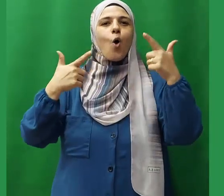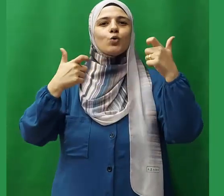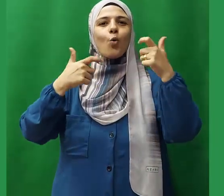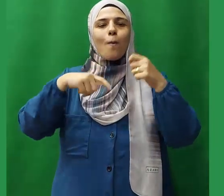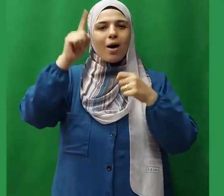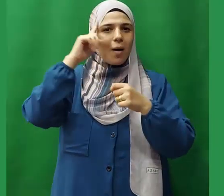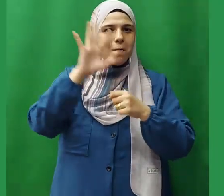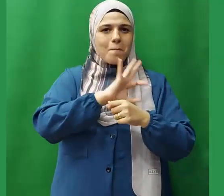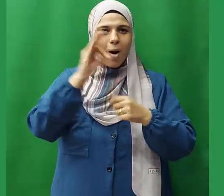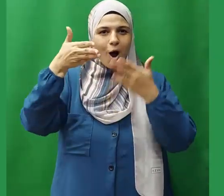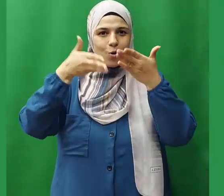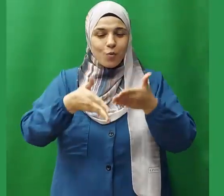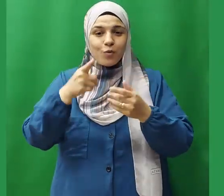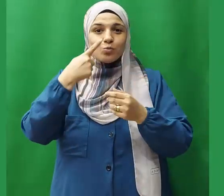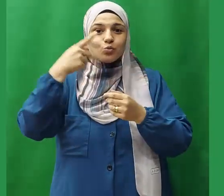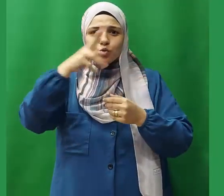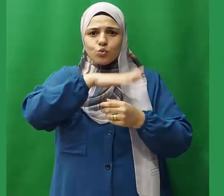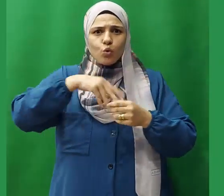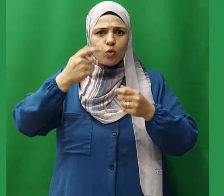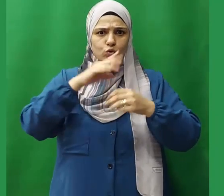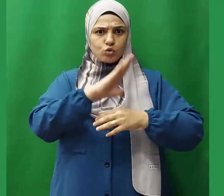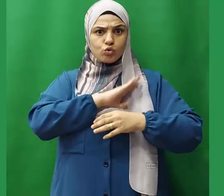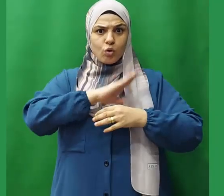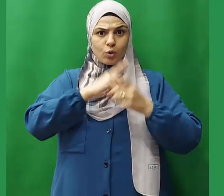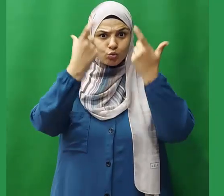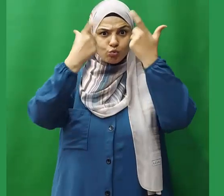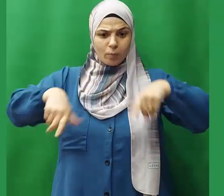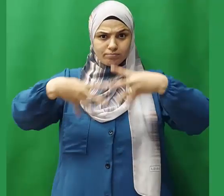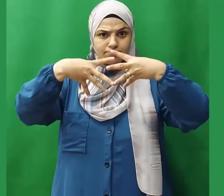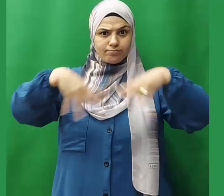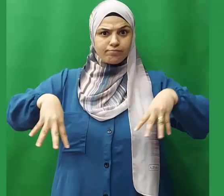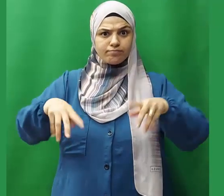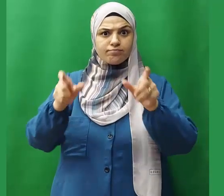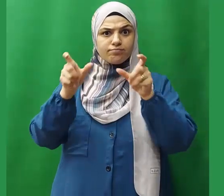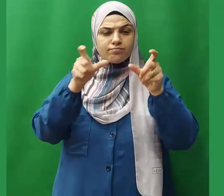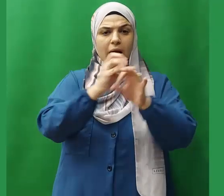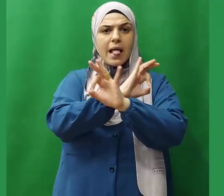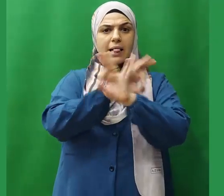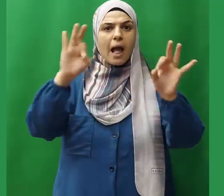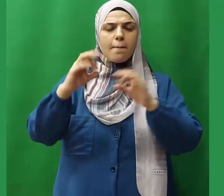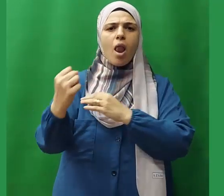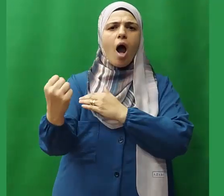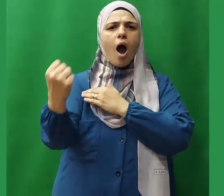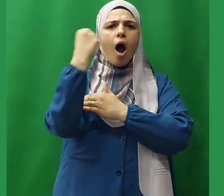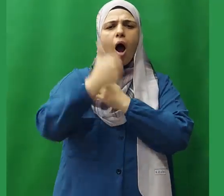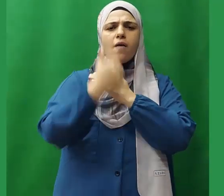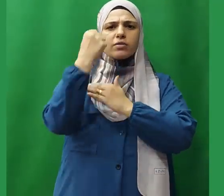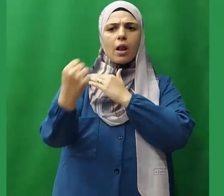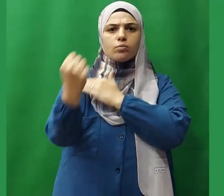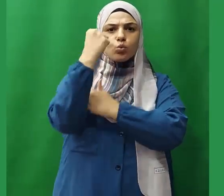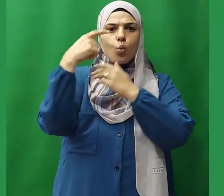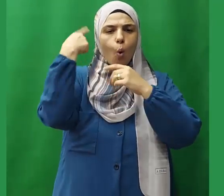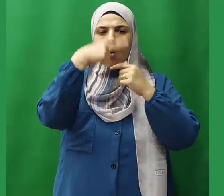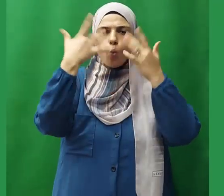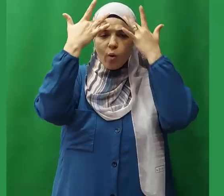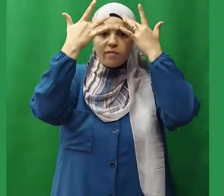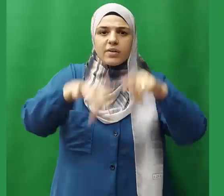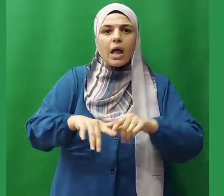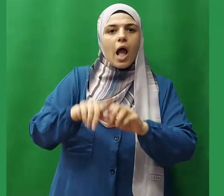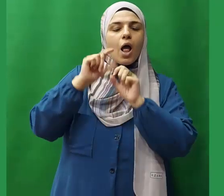المجيد حيث سطر جنودنا البواسل اسمى معاني البطوله والفداء